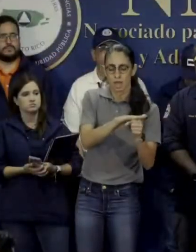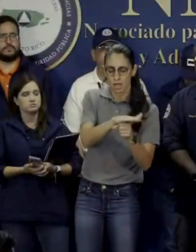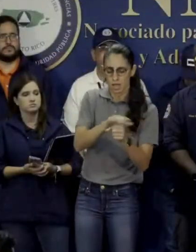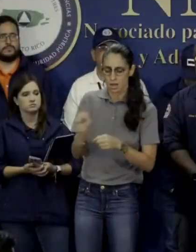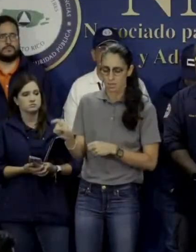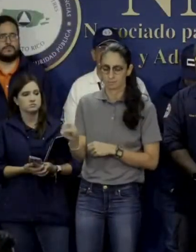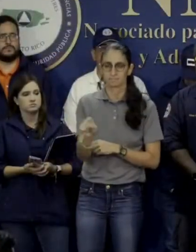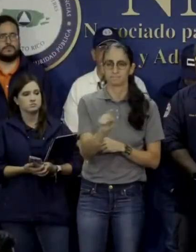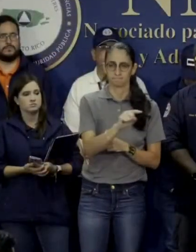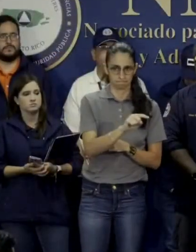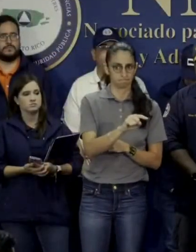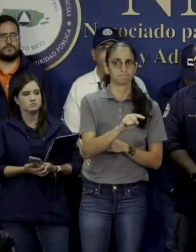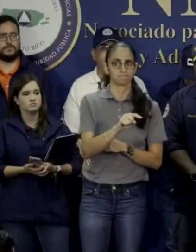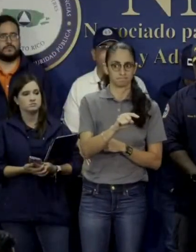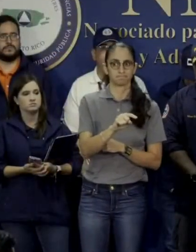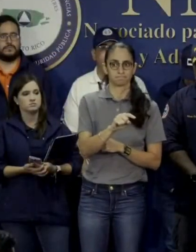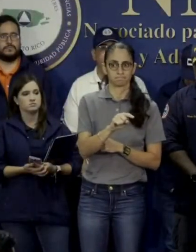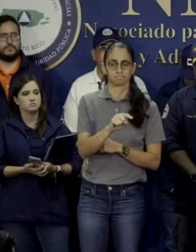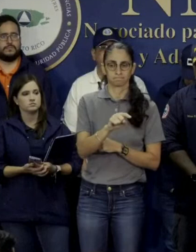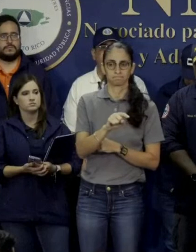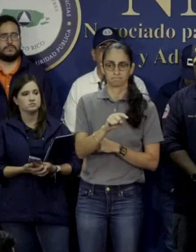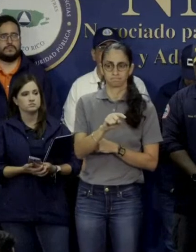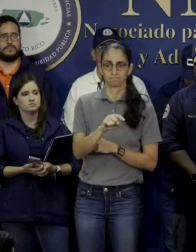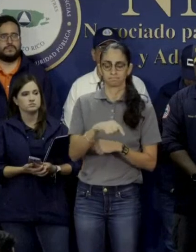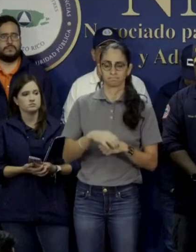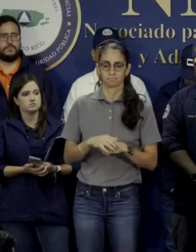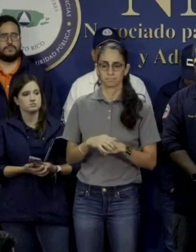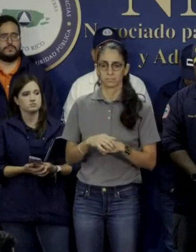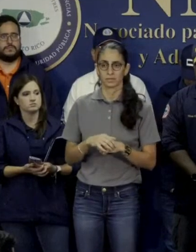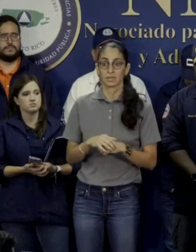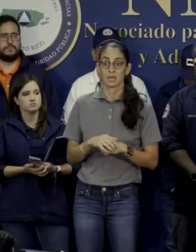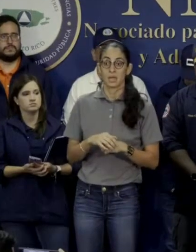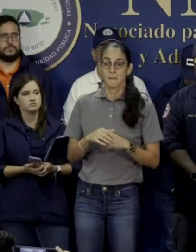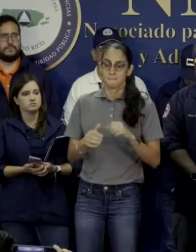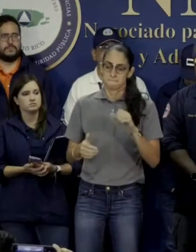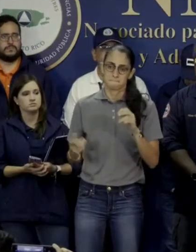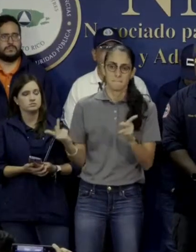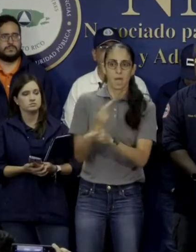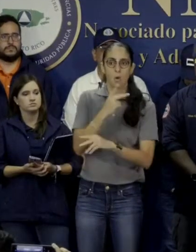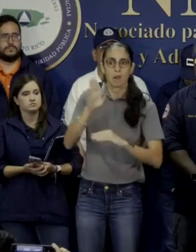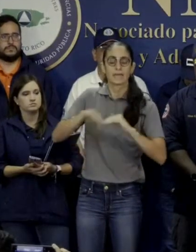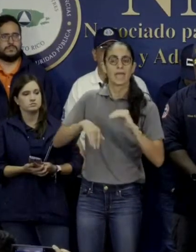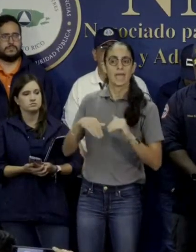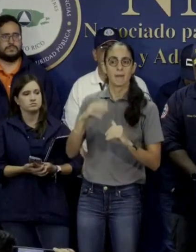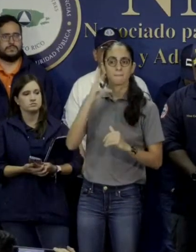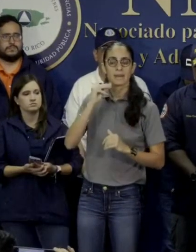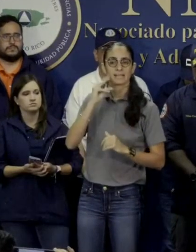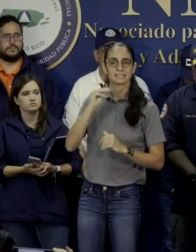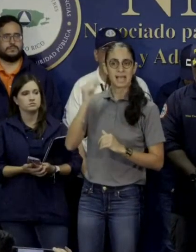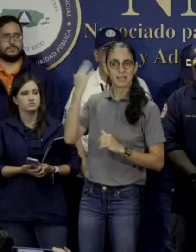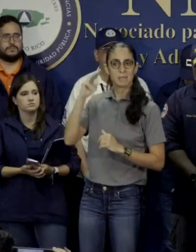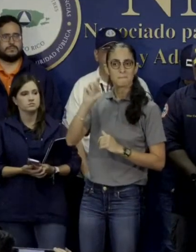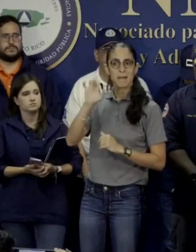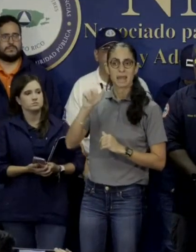sido mayor que lo que vimos en el huracán María. La